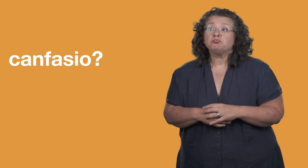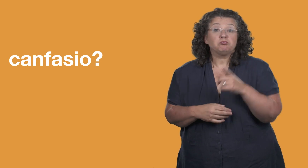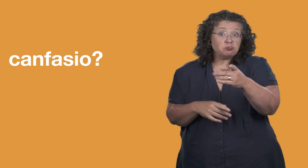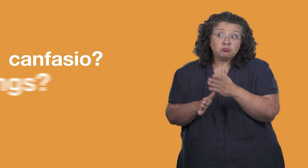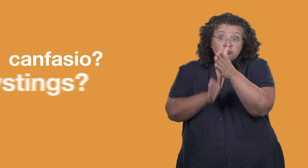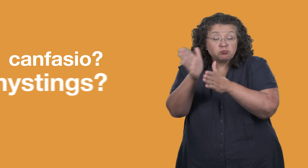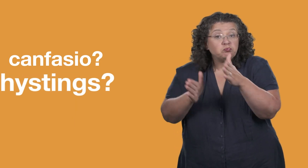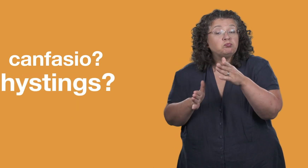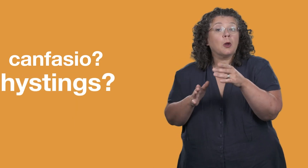Mynychu hystingau?